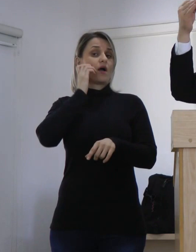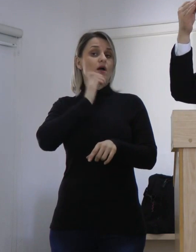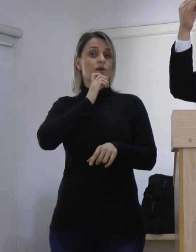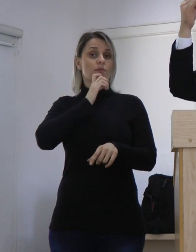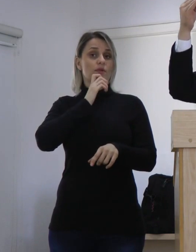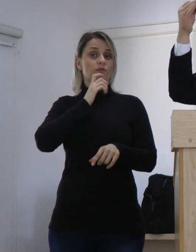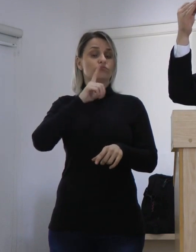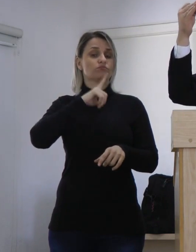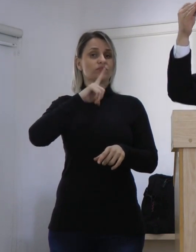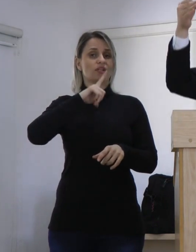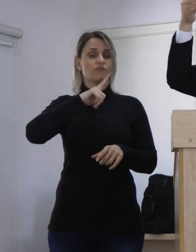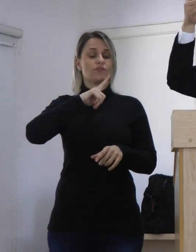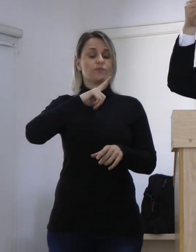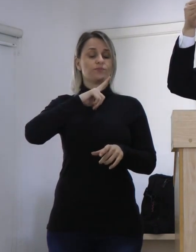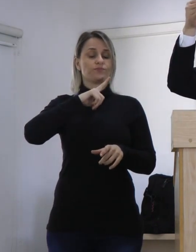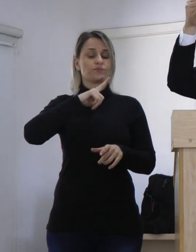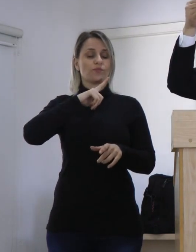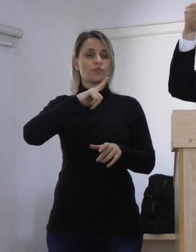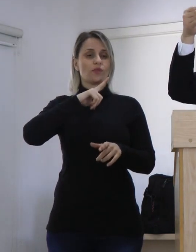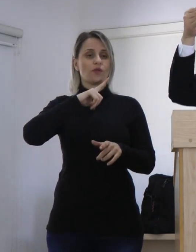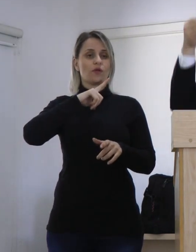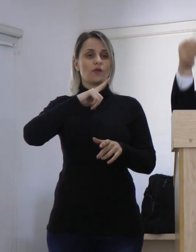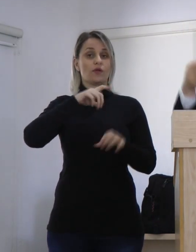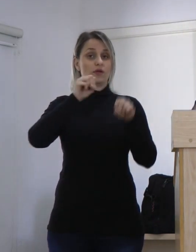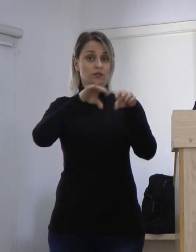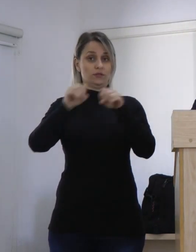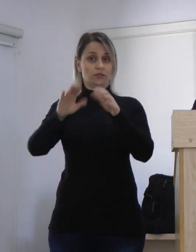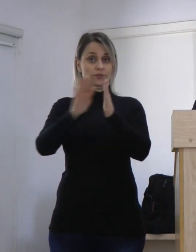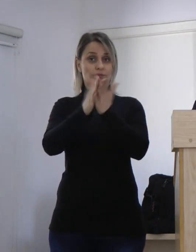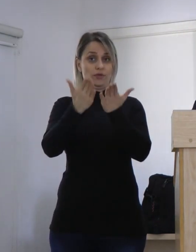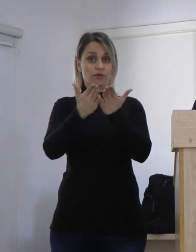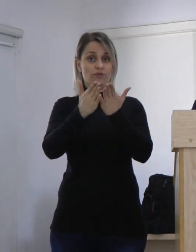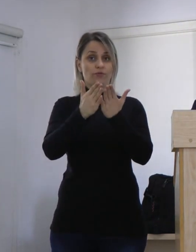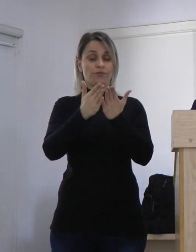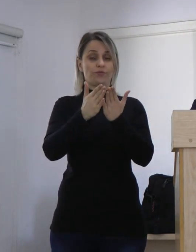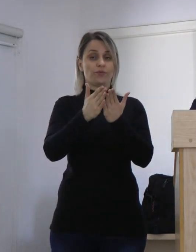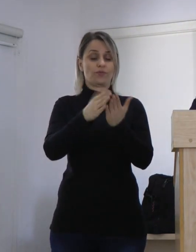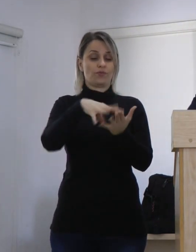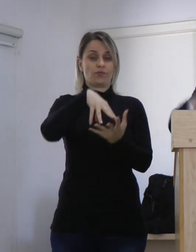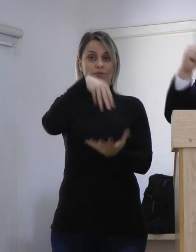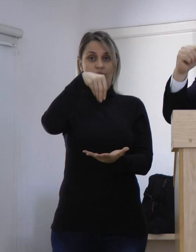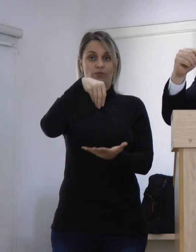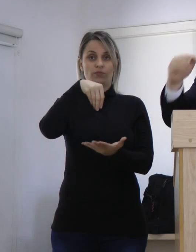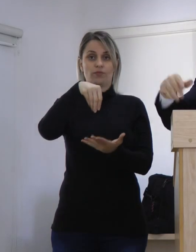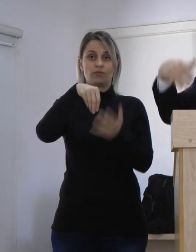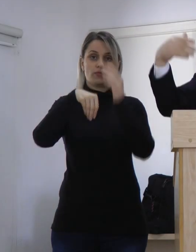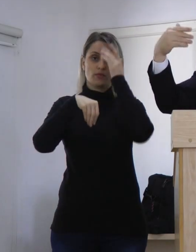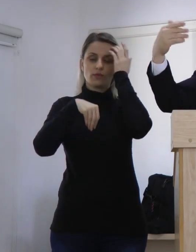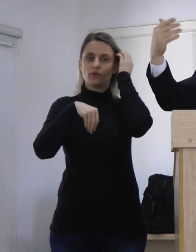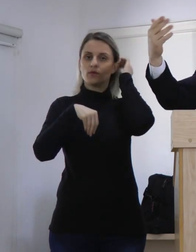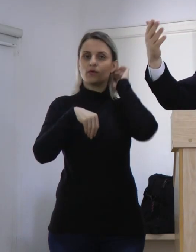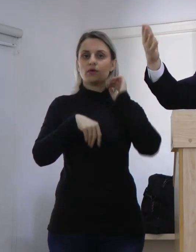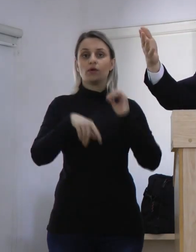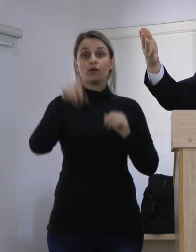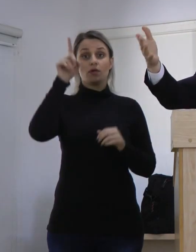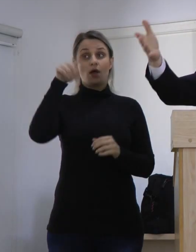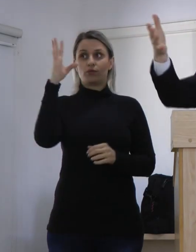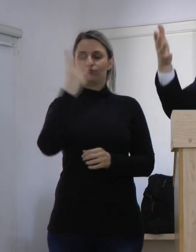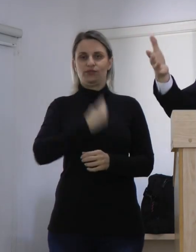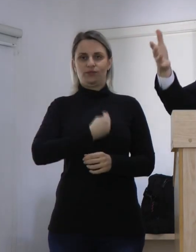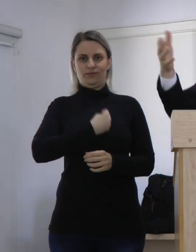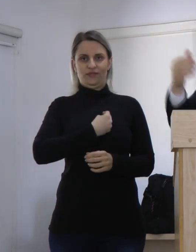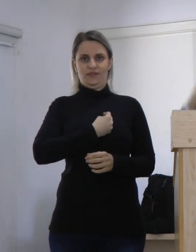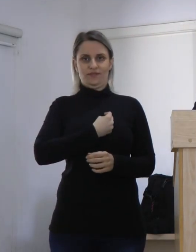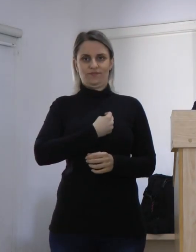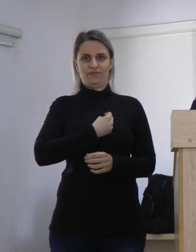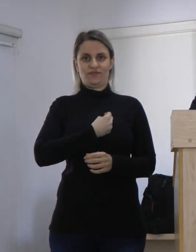Evangelho de Jesus, que vai nos ensinar em um livro, o Evangelho segundo o Espiritismo, que aos espíritos a quem muito foi dado, muito